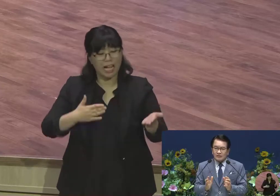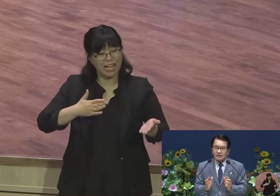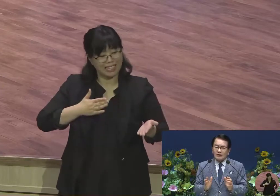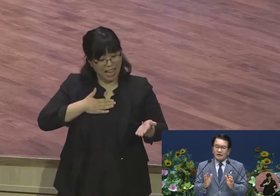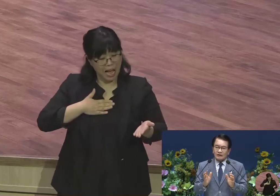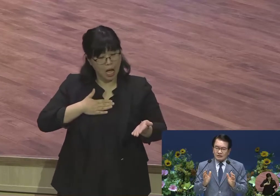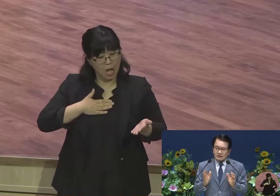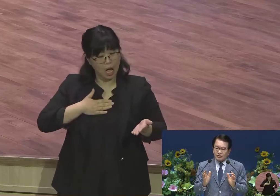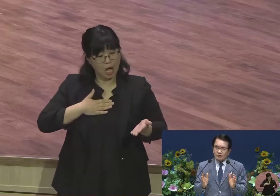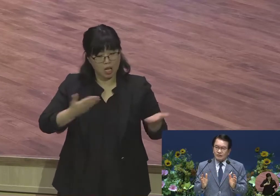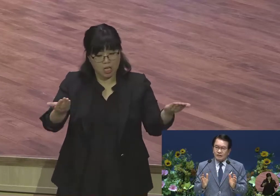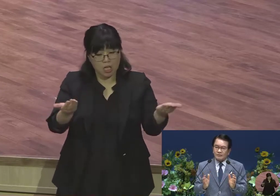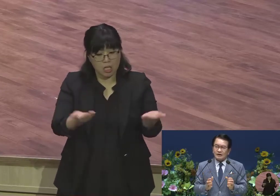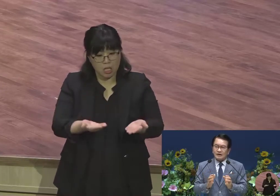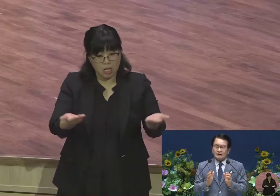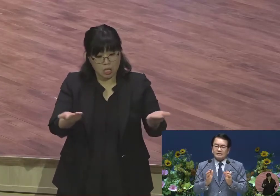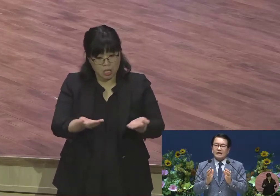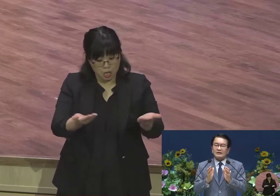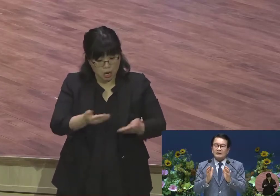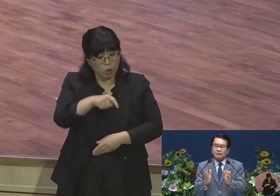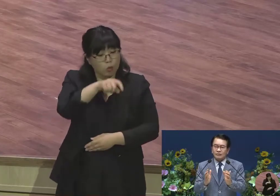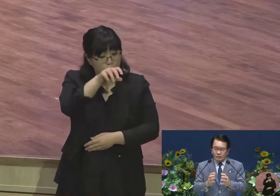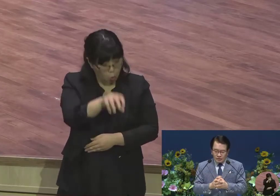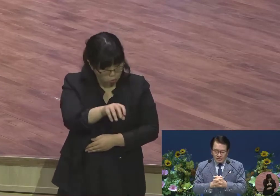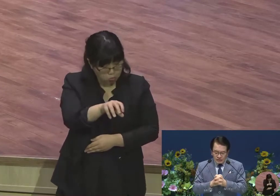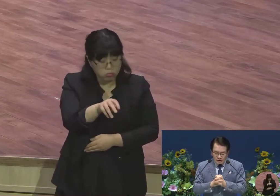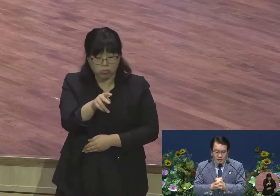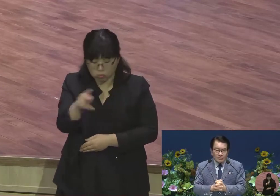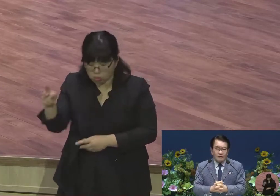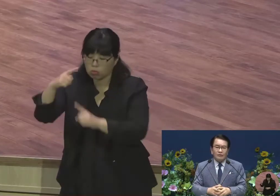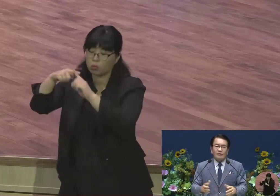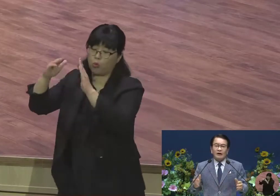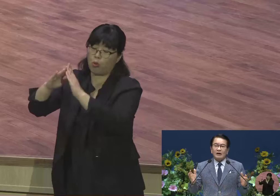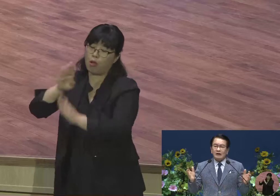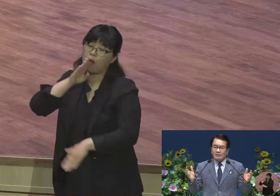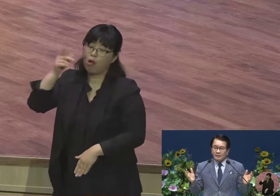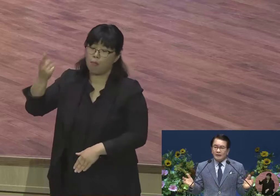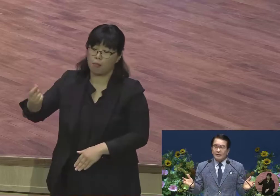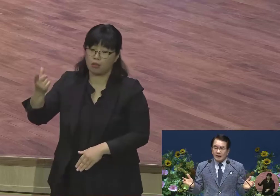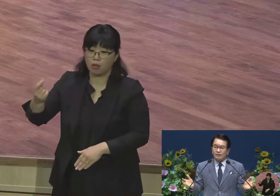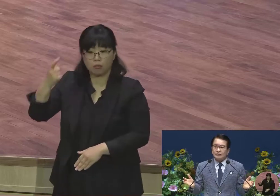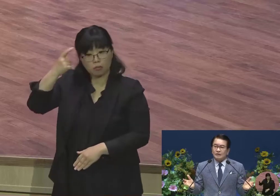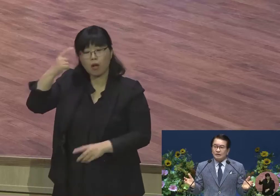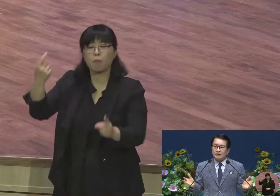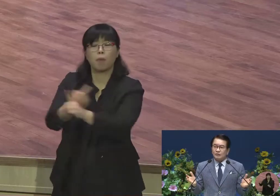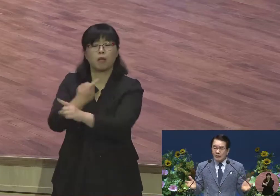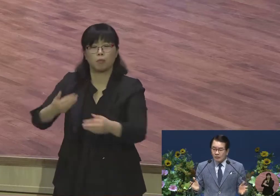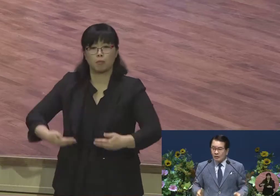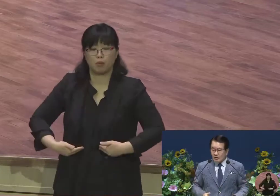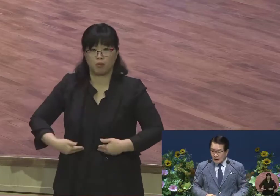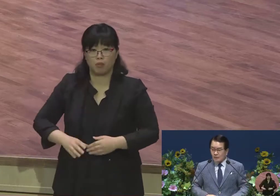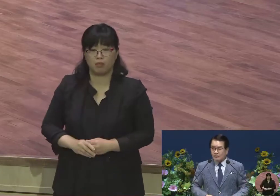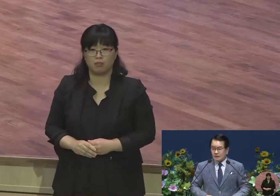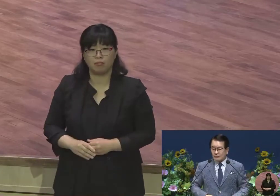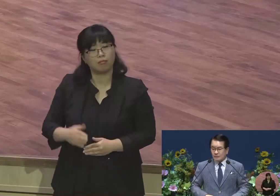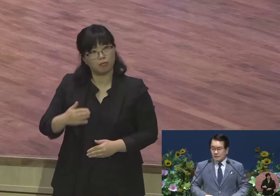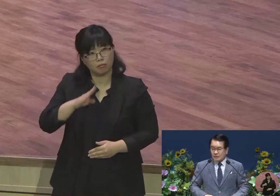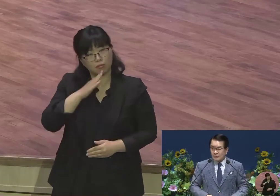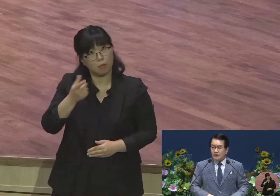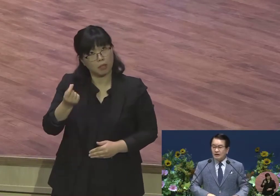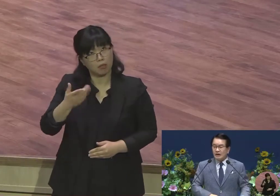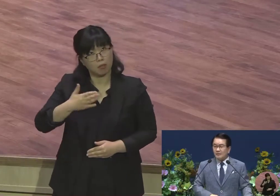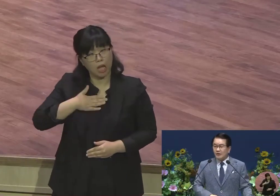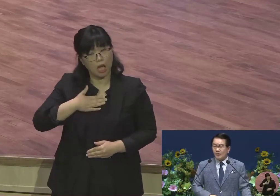10분이라도 직원들과 함께 찬양 부르고 기도하고 하나님 앞에 하루에 신고하고 해보세요.